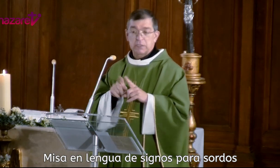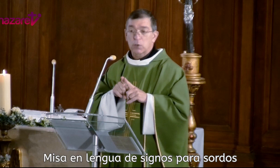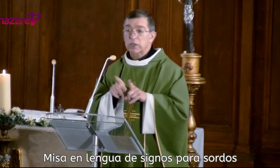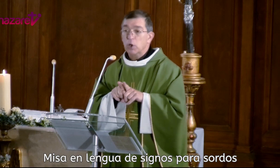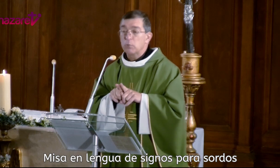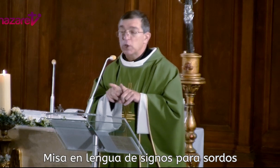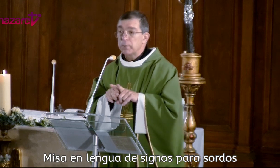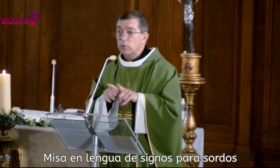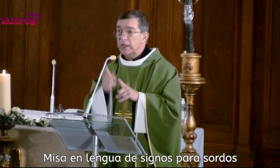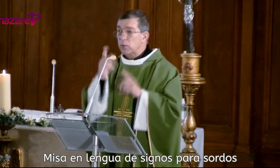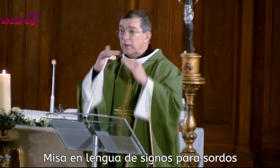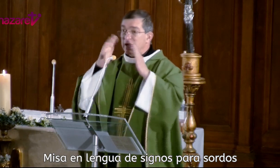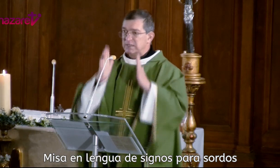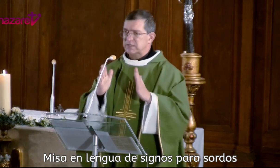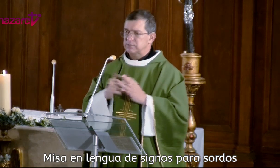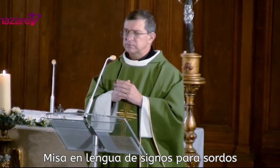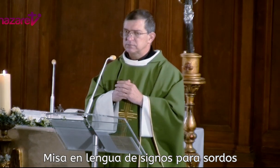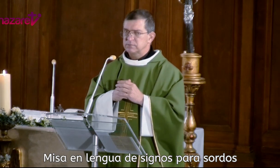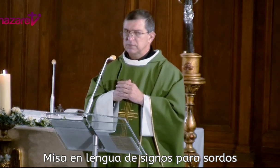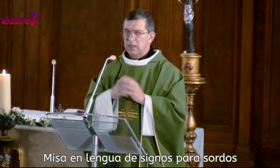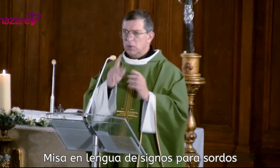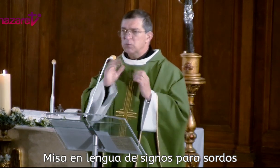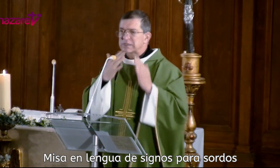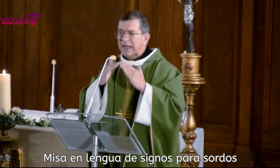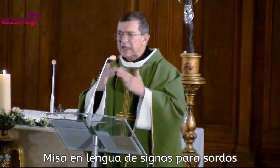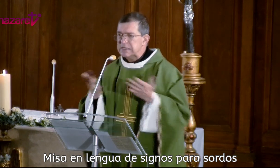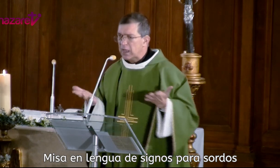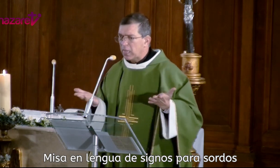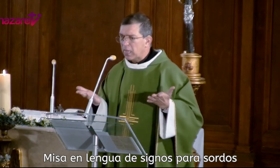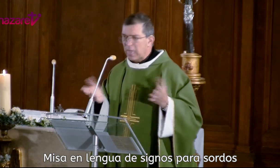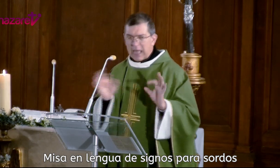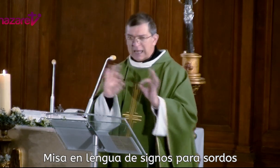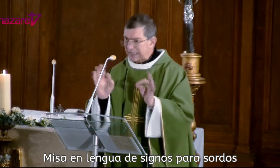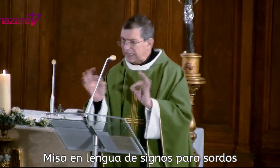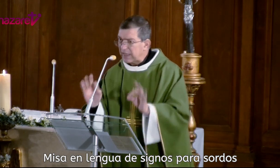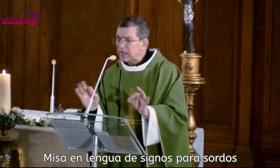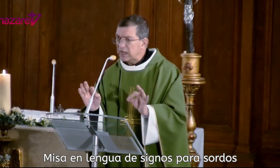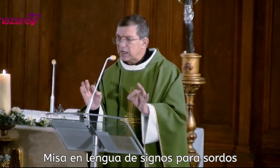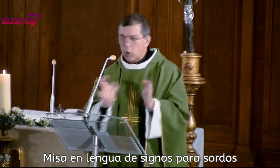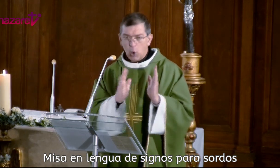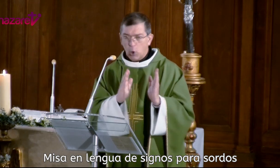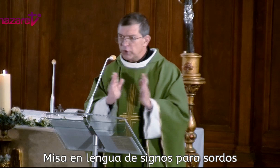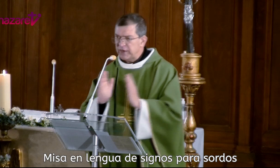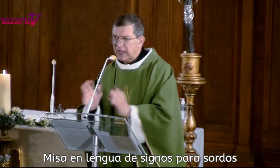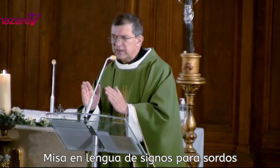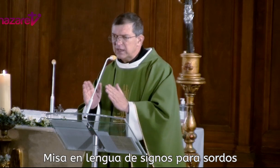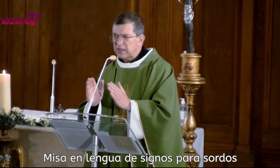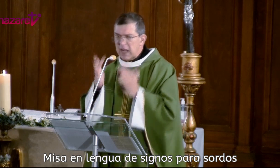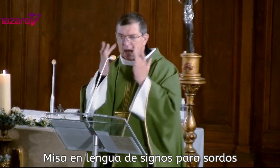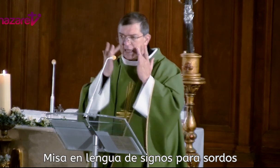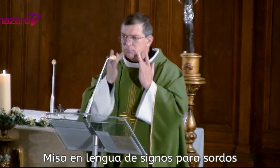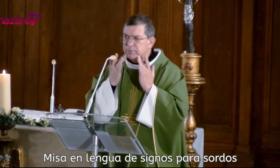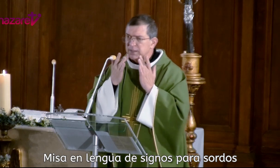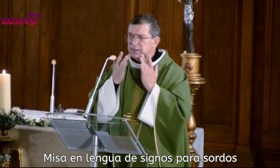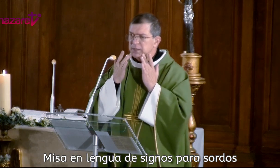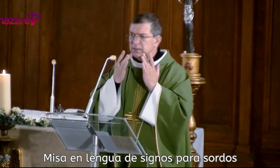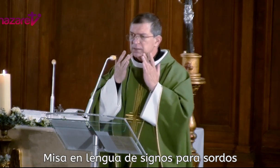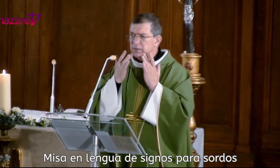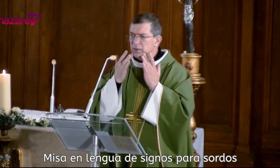Es lo mismo que una casa. ¿Cómo está la casa? ¿Arreglada, ordenada, limpia?